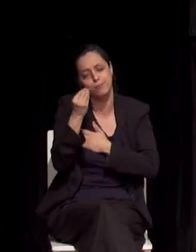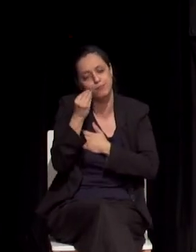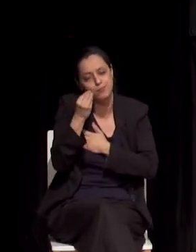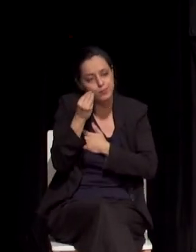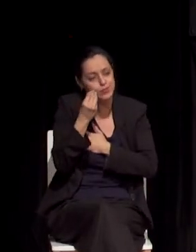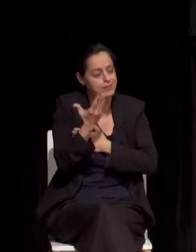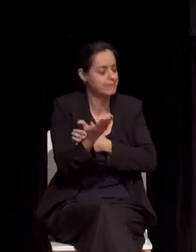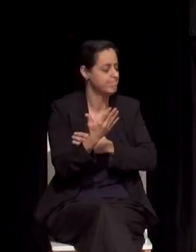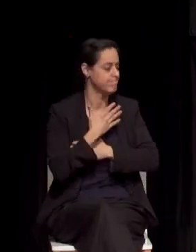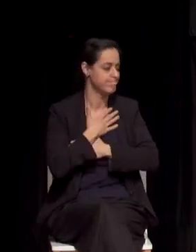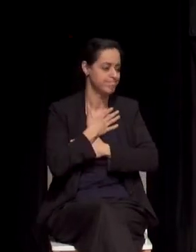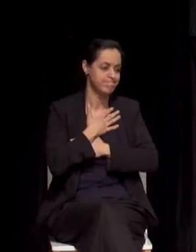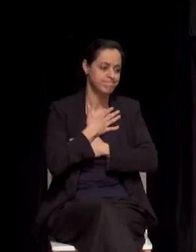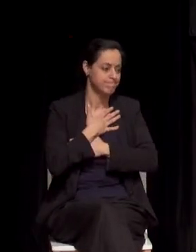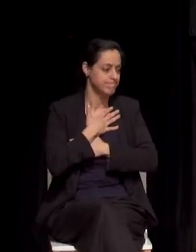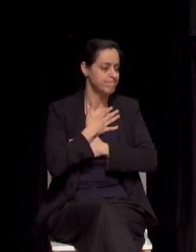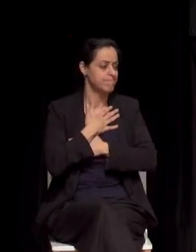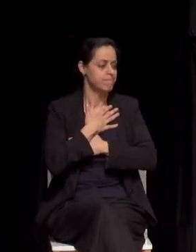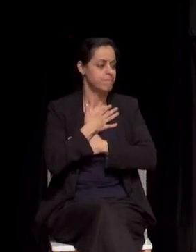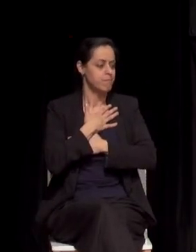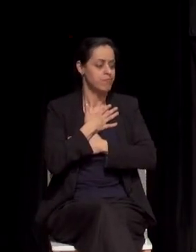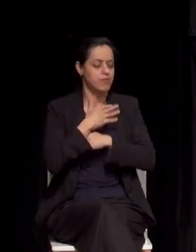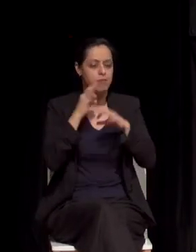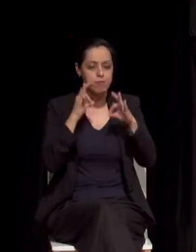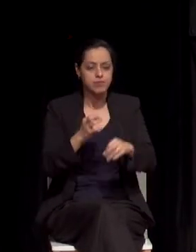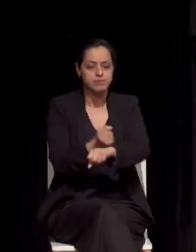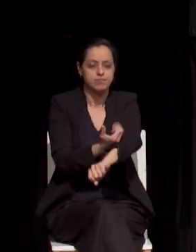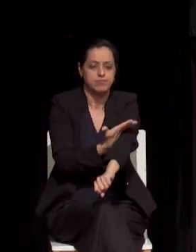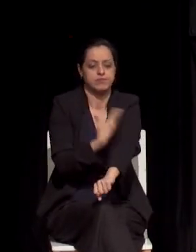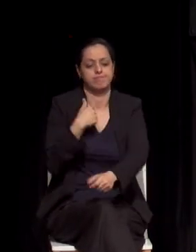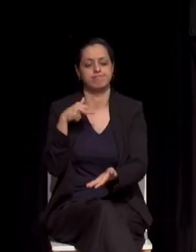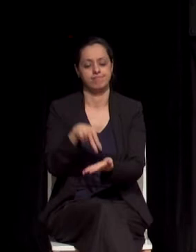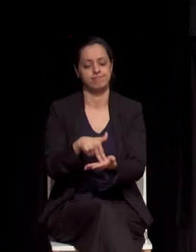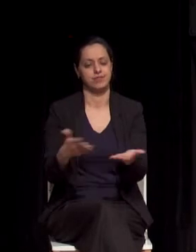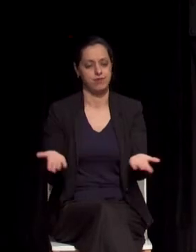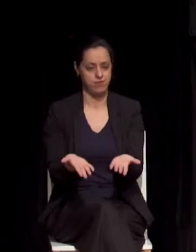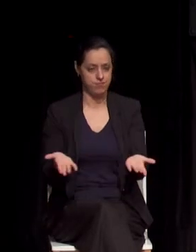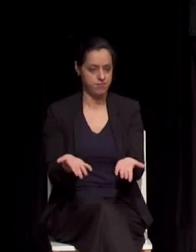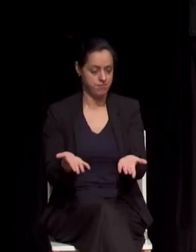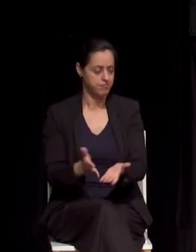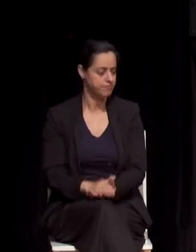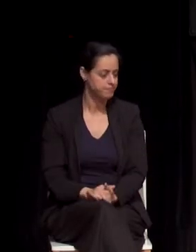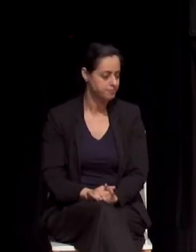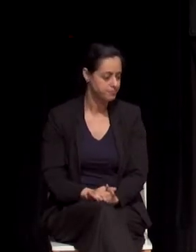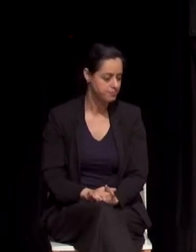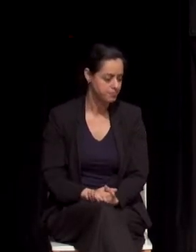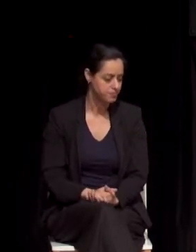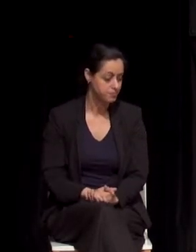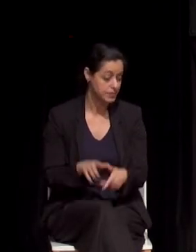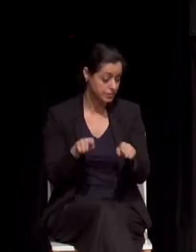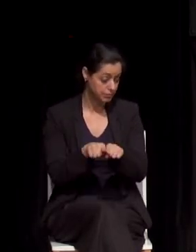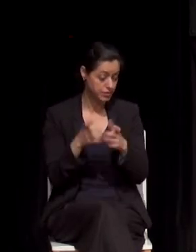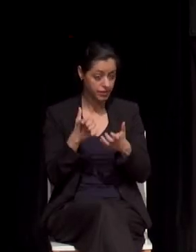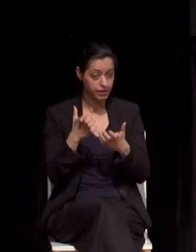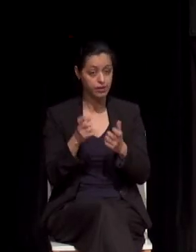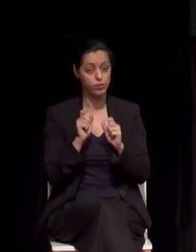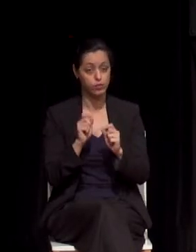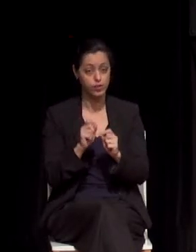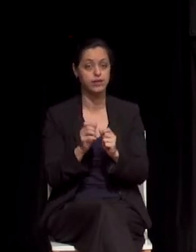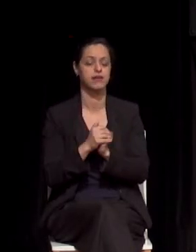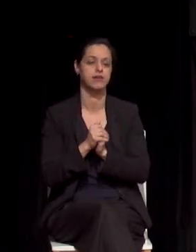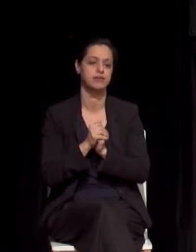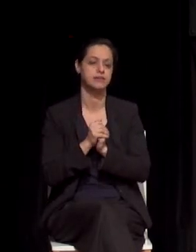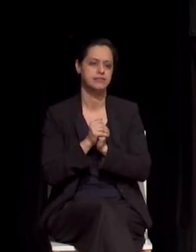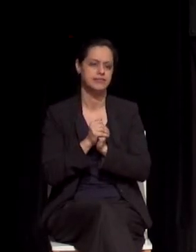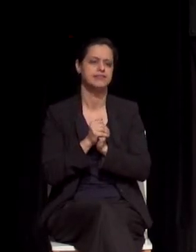me sinto muito privilegiada e emocionada de estar aqui com vocês. Eu quero reconhecer também, a despeito de todas